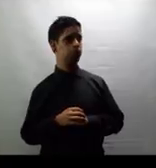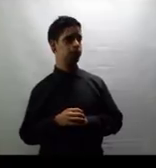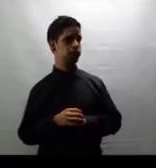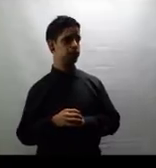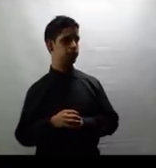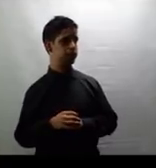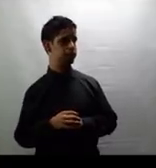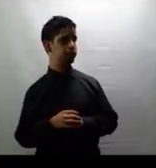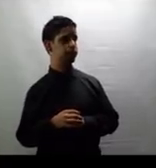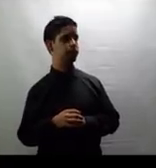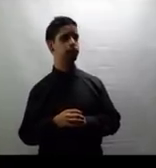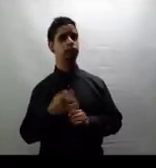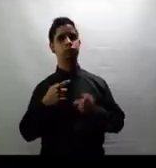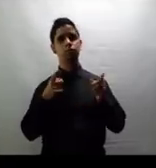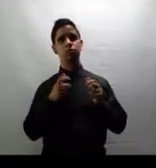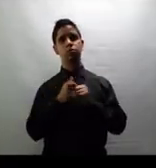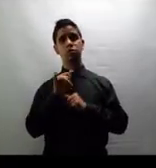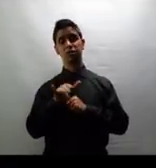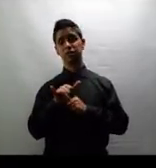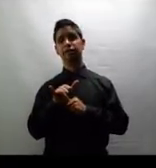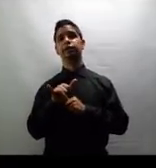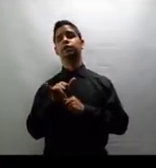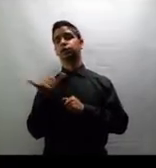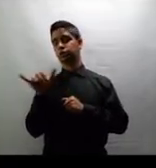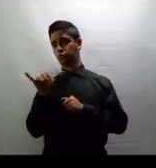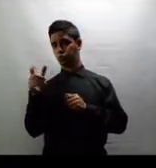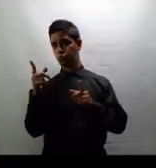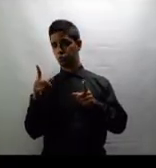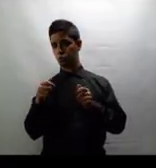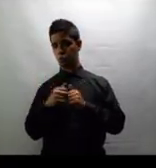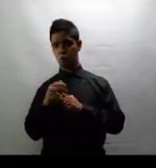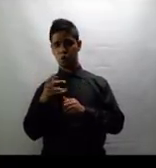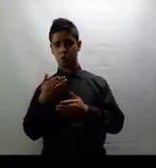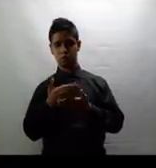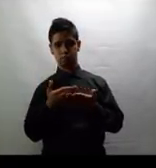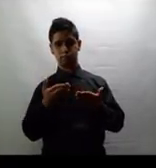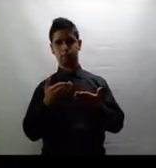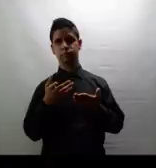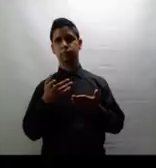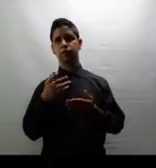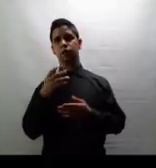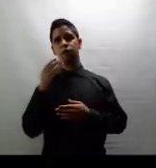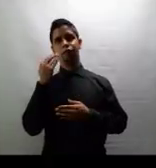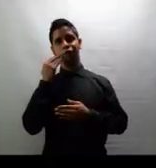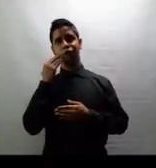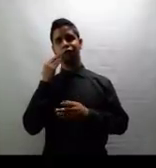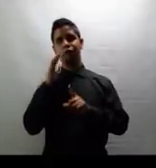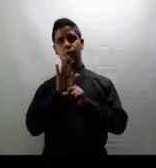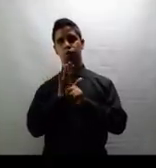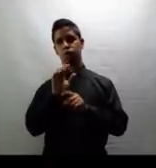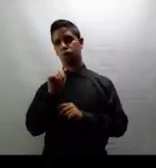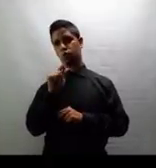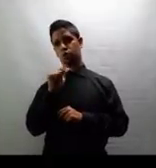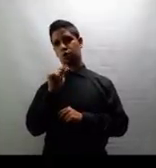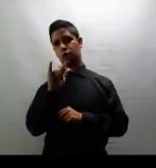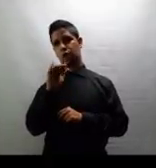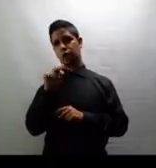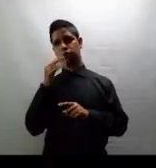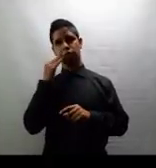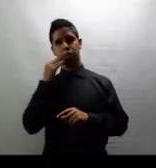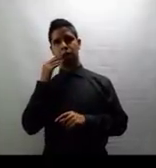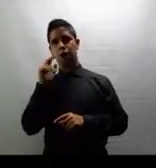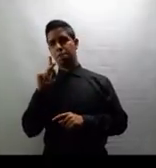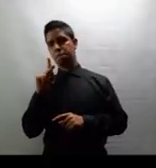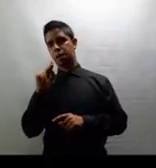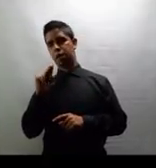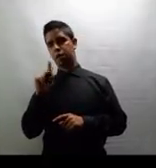pasó con eso pasó por ejemplo con los elementos del famoso alacrán en dos ocasiones el pnp o sea el